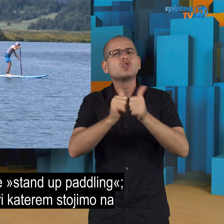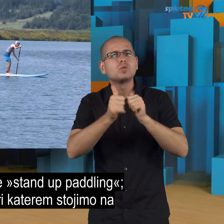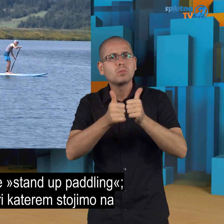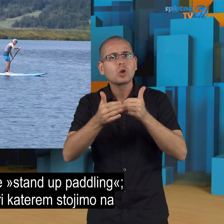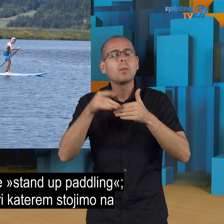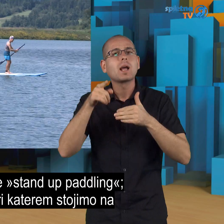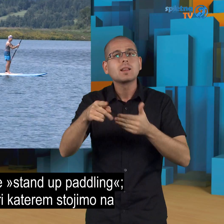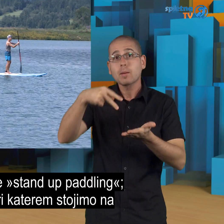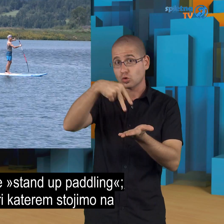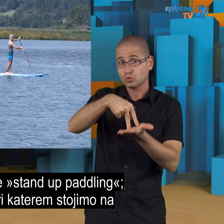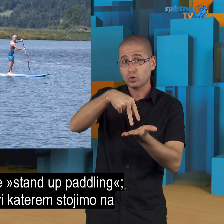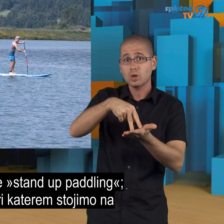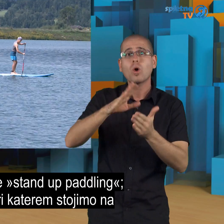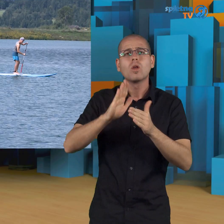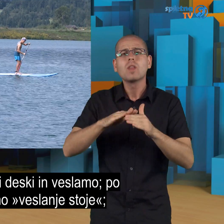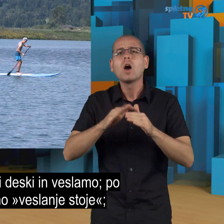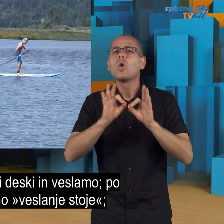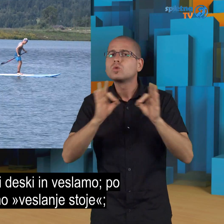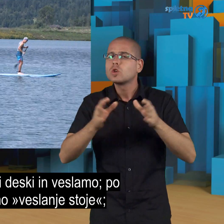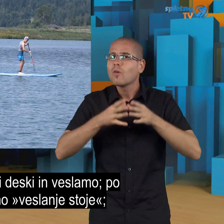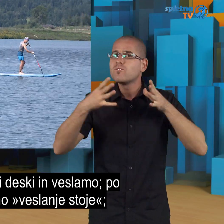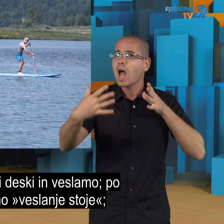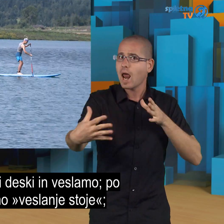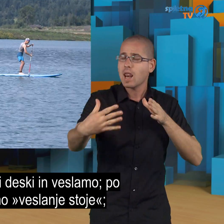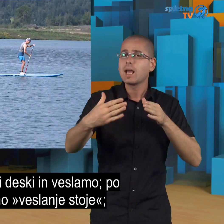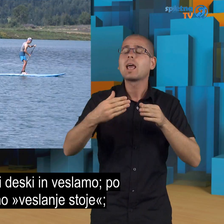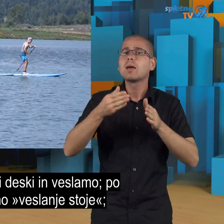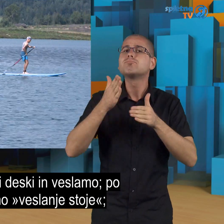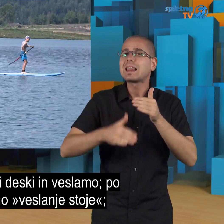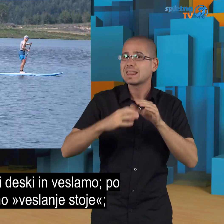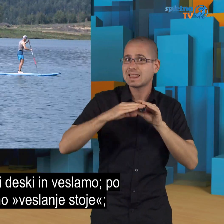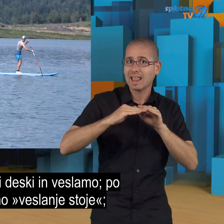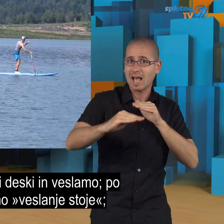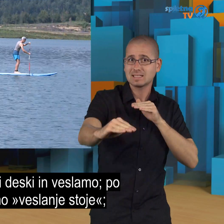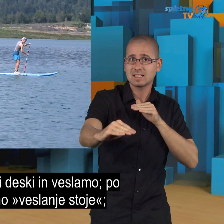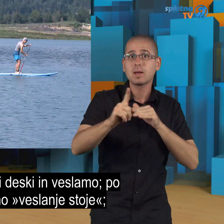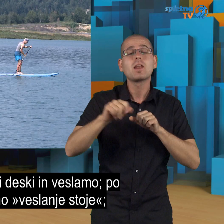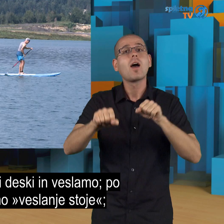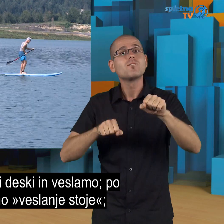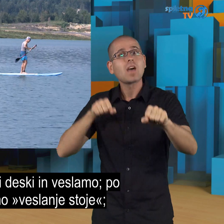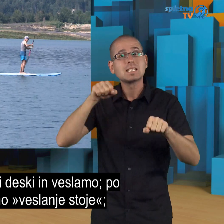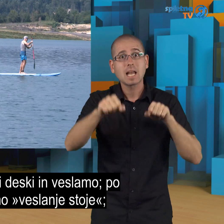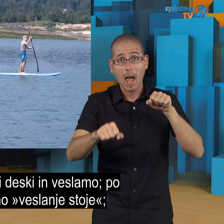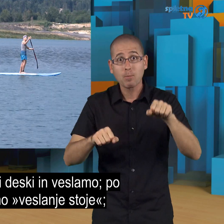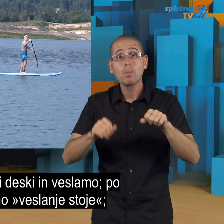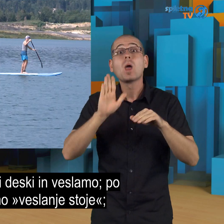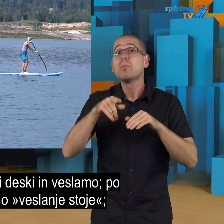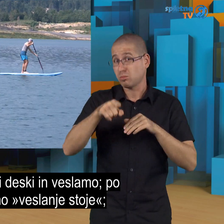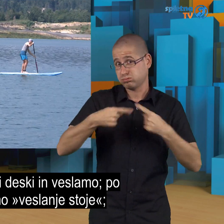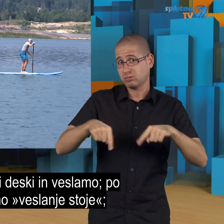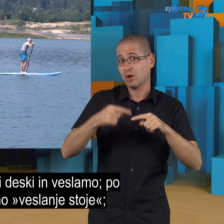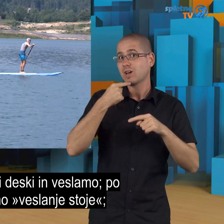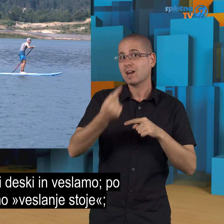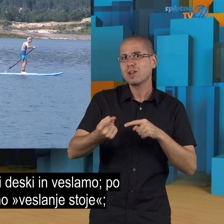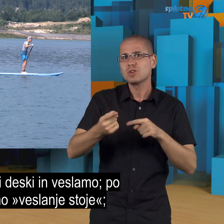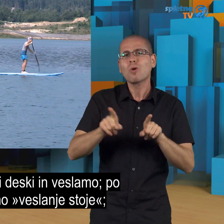To je šport, pri katerem stojimo na ustrezno veliki deski in veslamo. Po naše rečemo veslanje stoje.